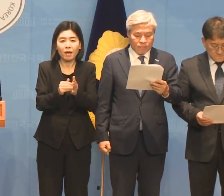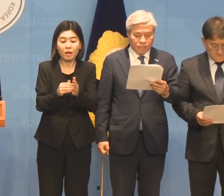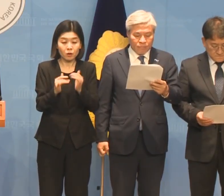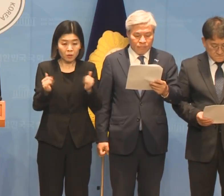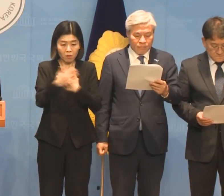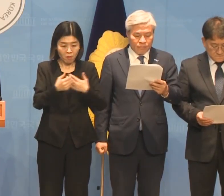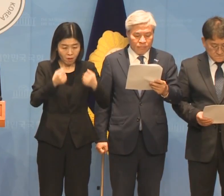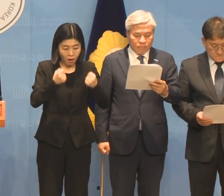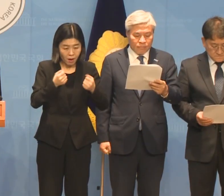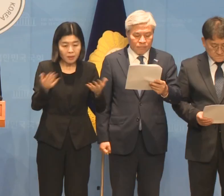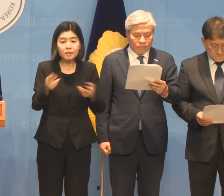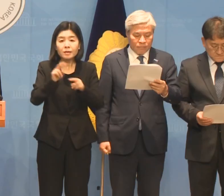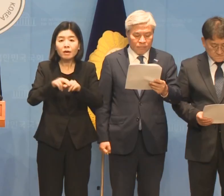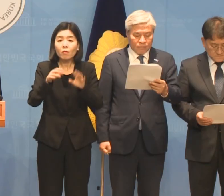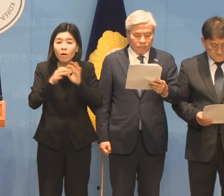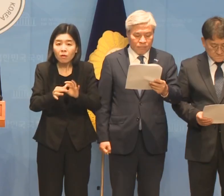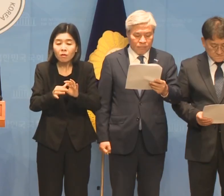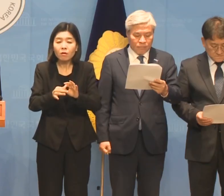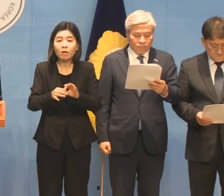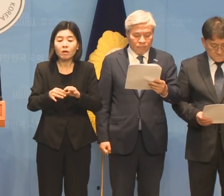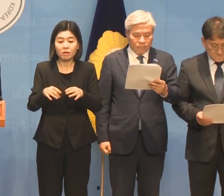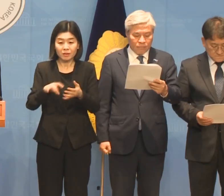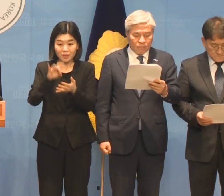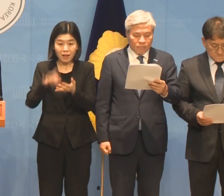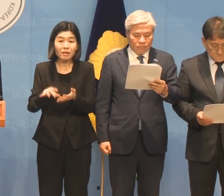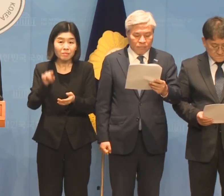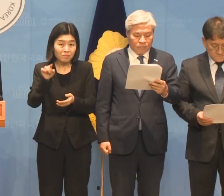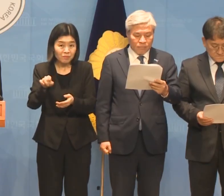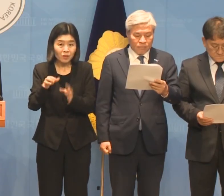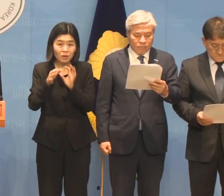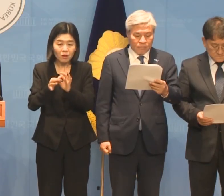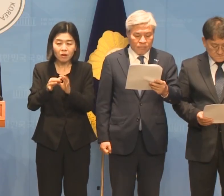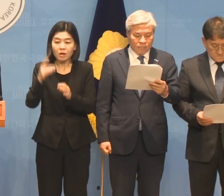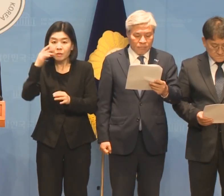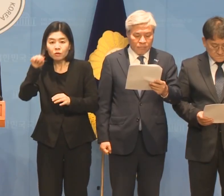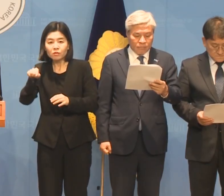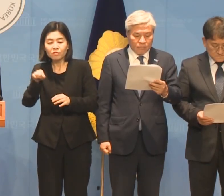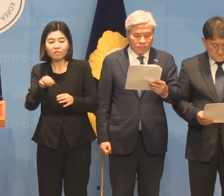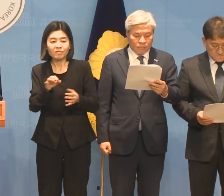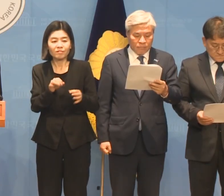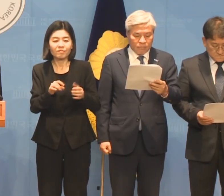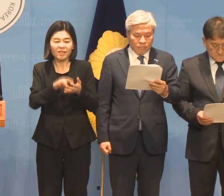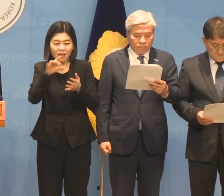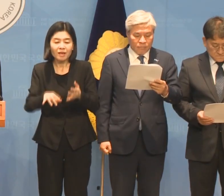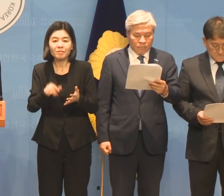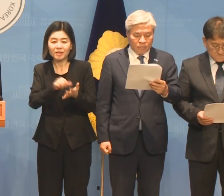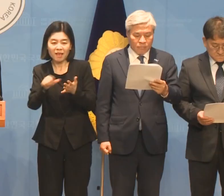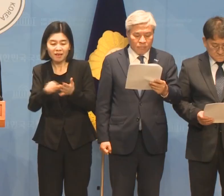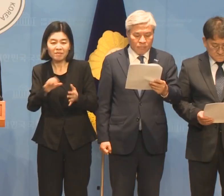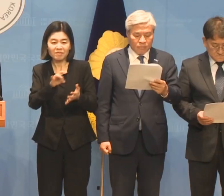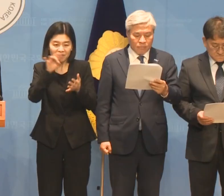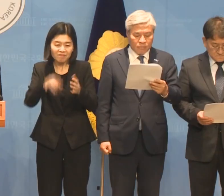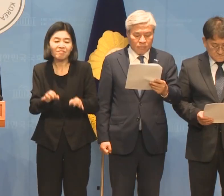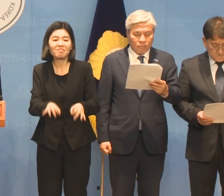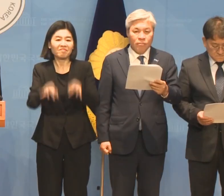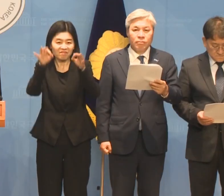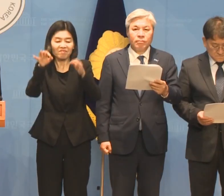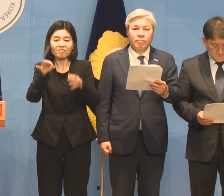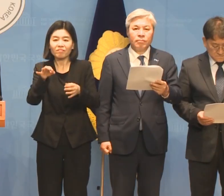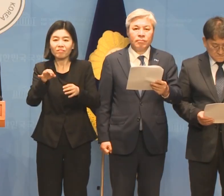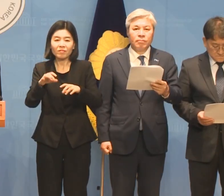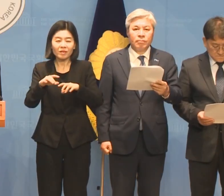이른바 비관세 장벽인데 미국의 IRA, 반덤핑 상계 관세, 민감 국가 지정도